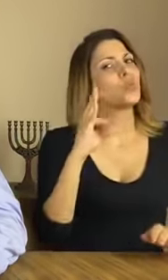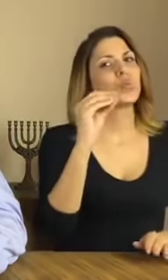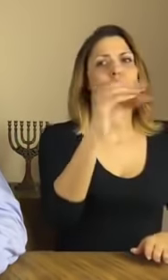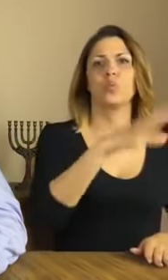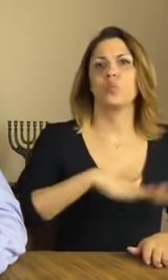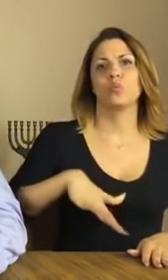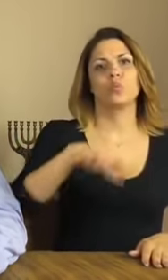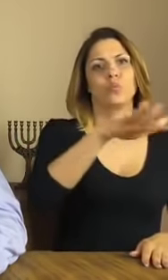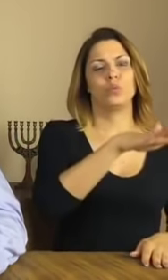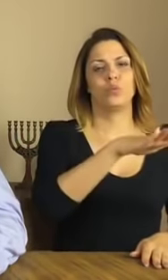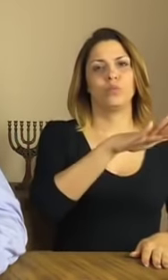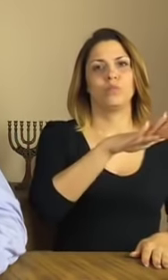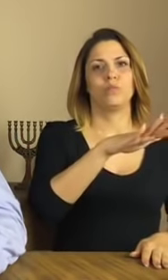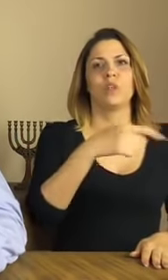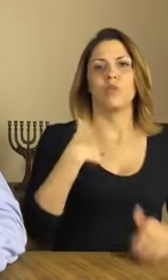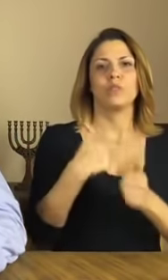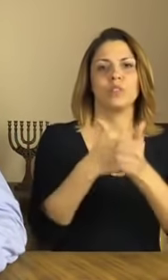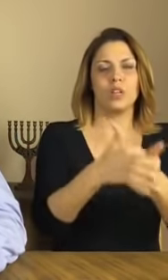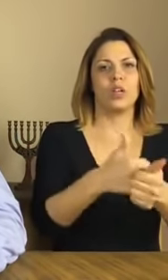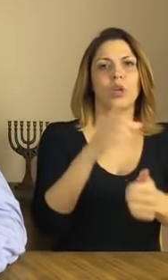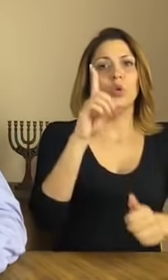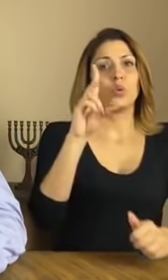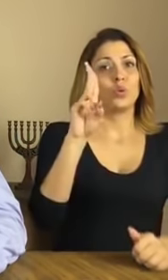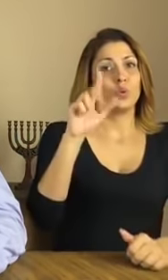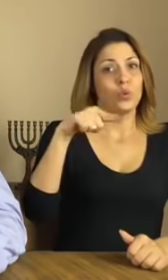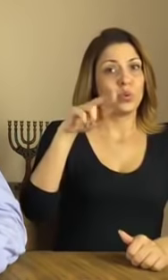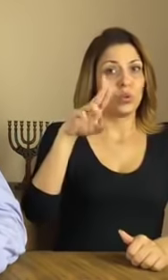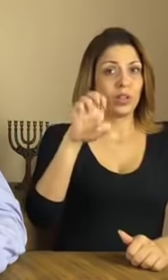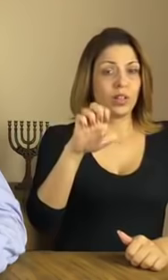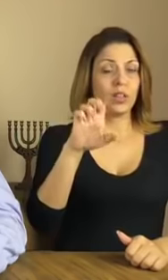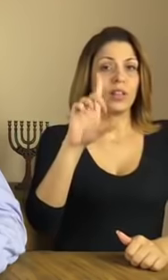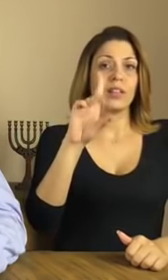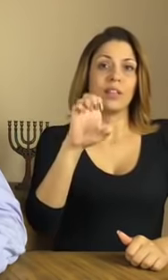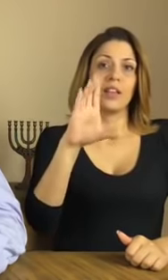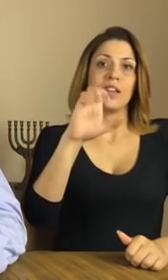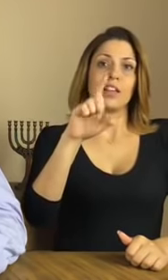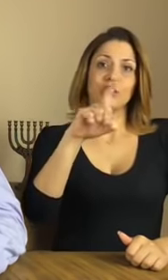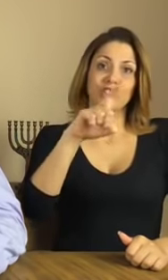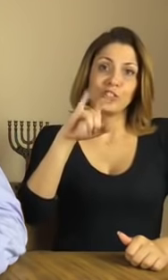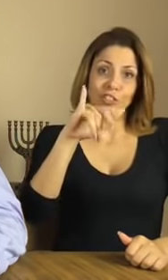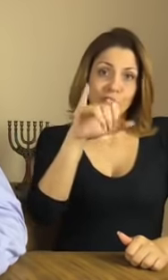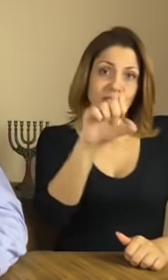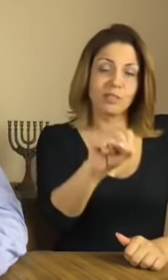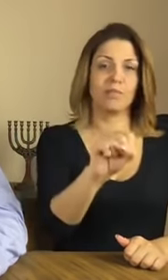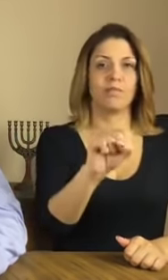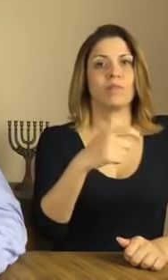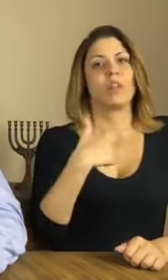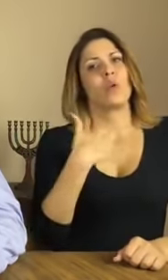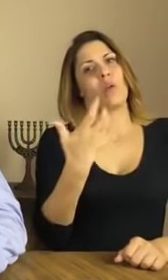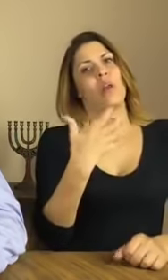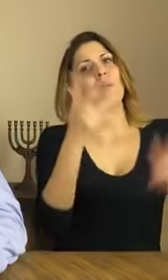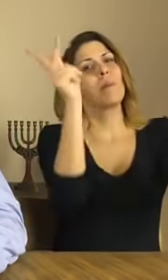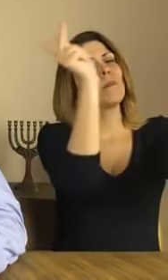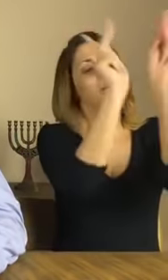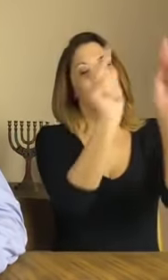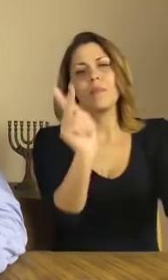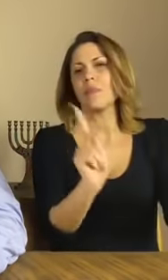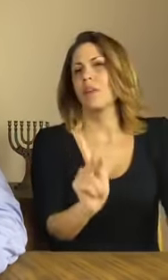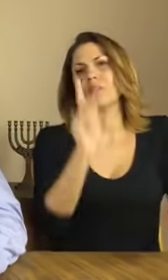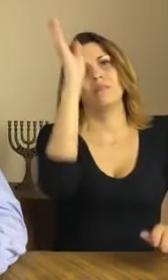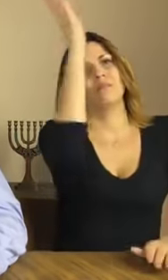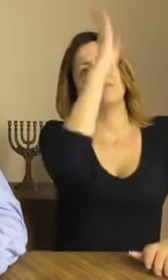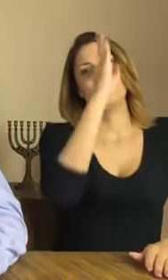exército brasileiro duque de caxias é buscar classificar o nosso brasil